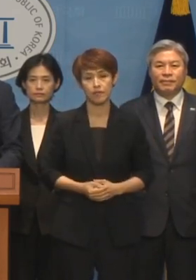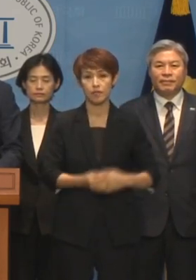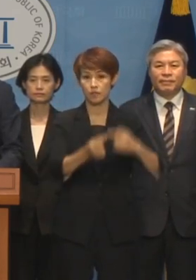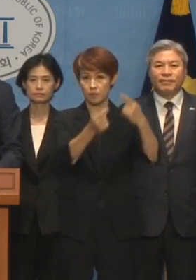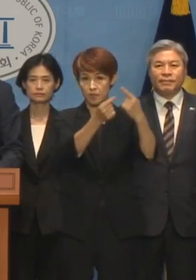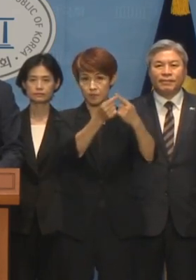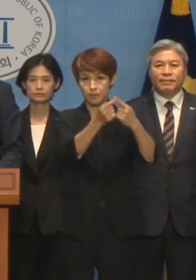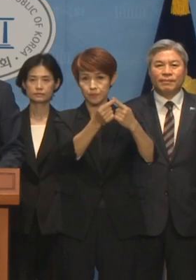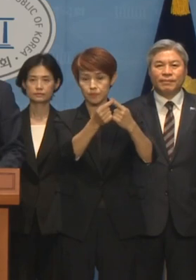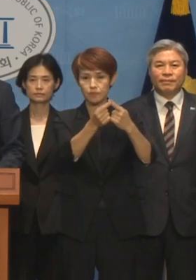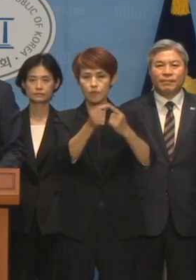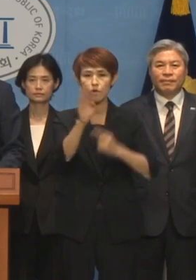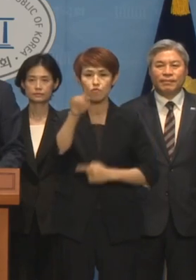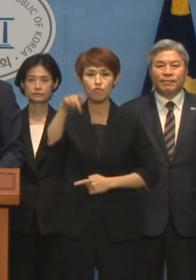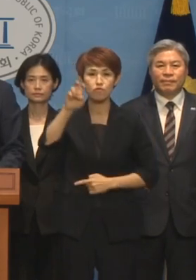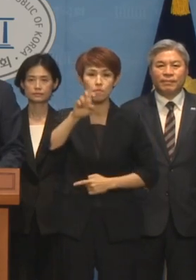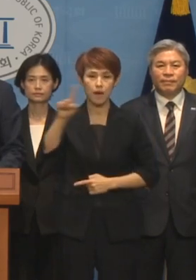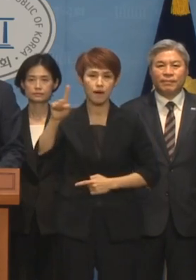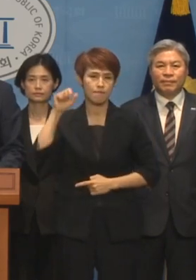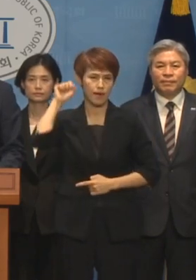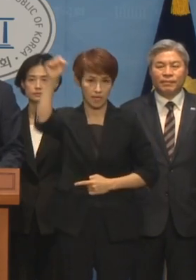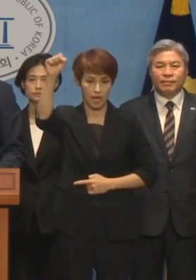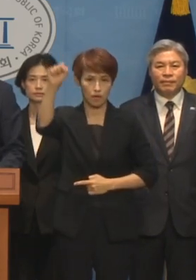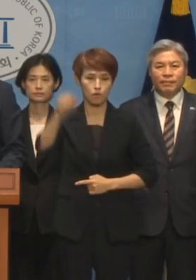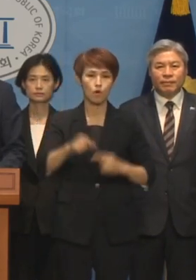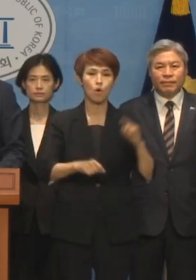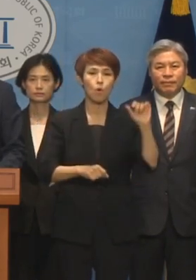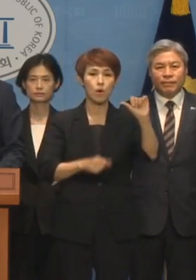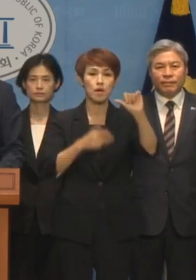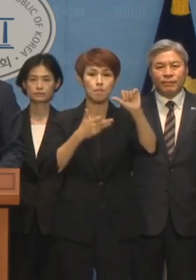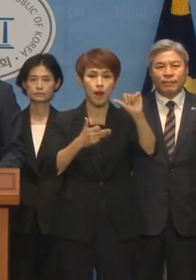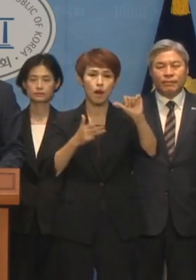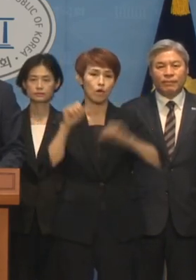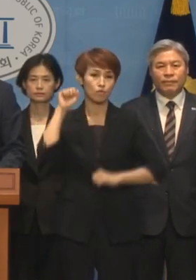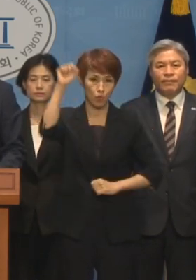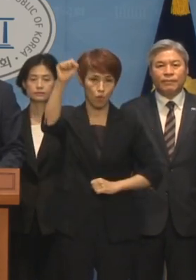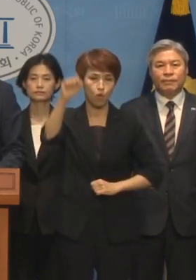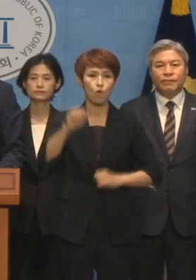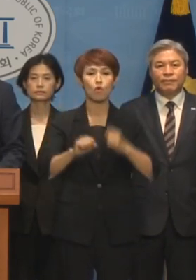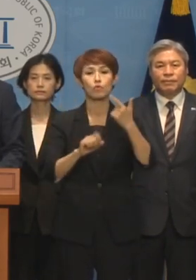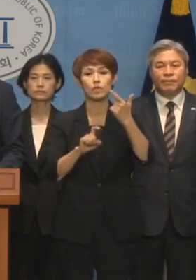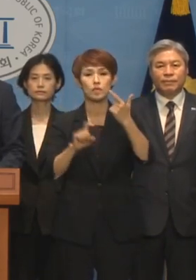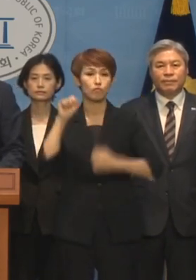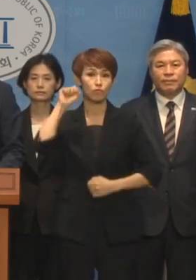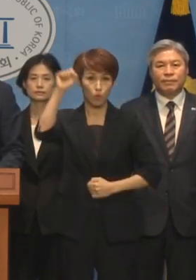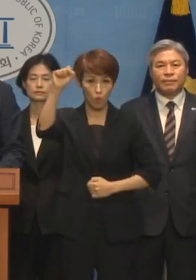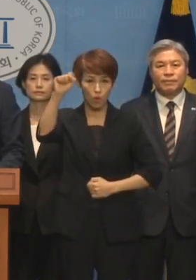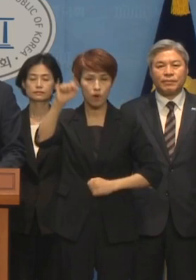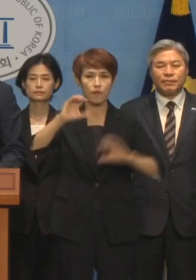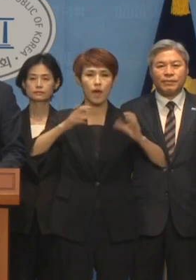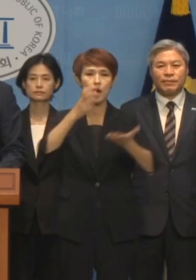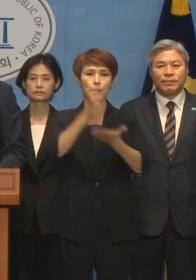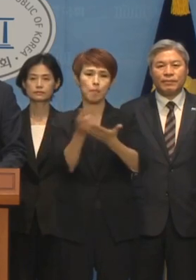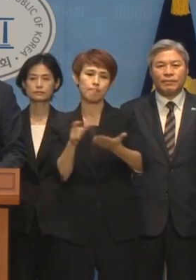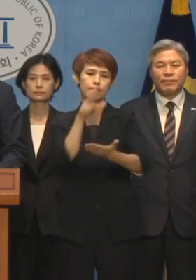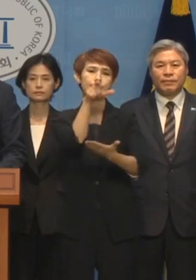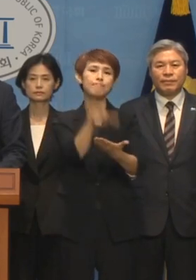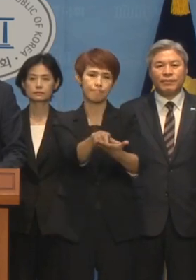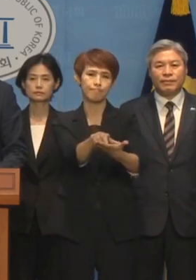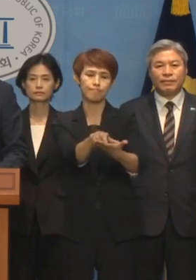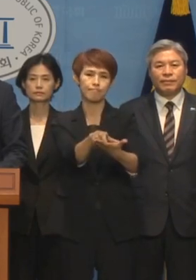첫째, 부마민주항쟁, 5.18 민주화운동, 60 민주항쟁을 헌법 전문에